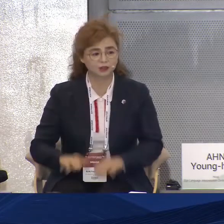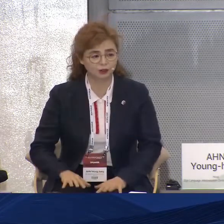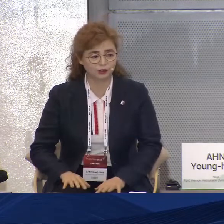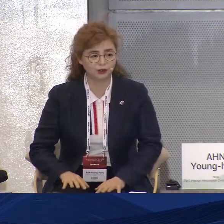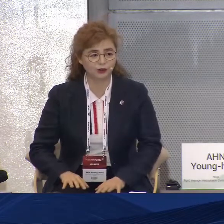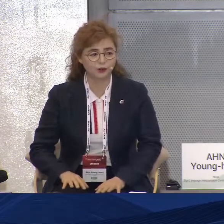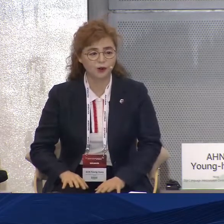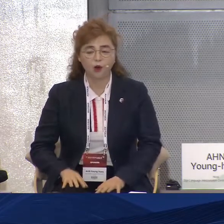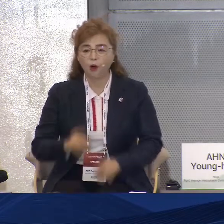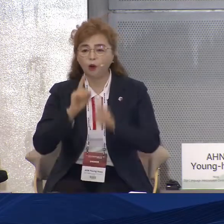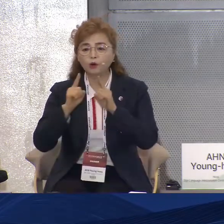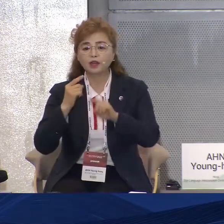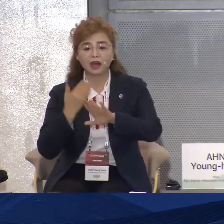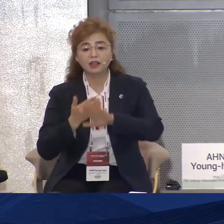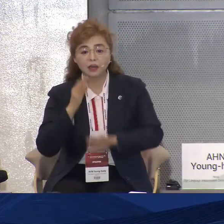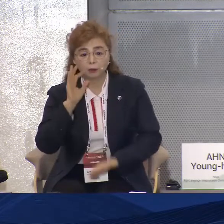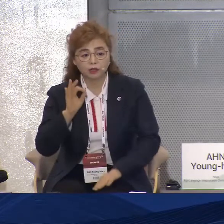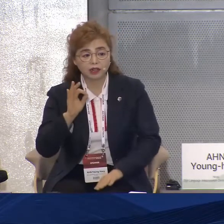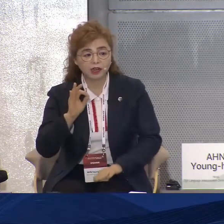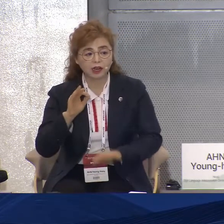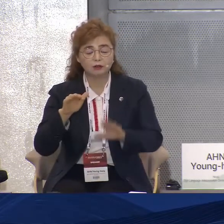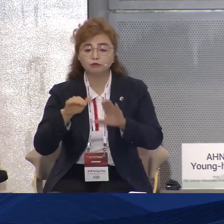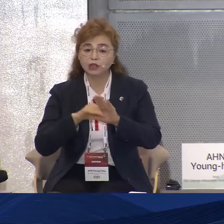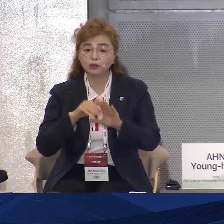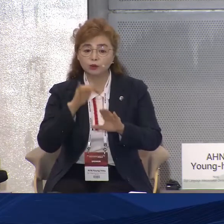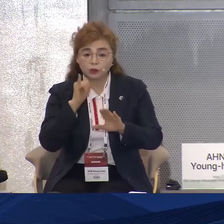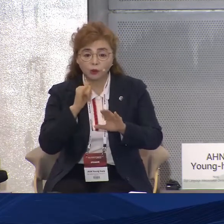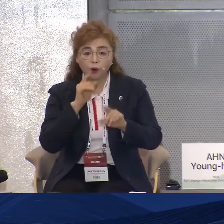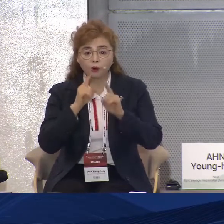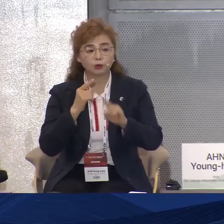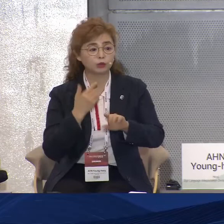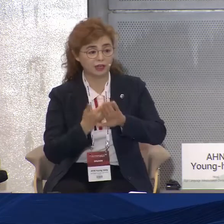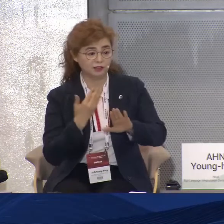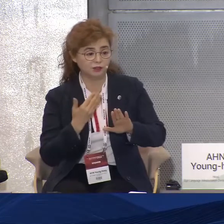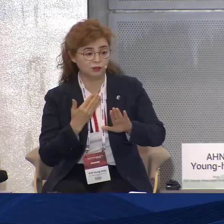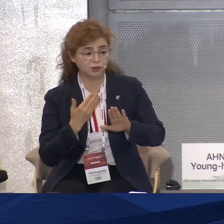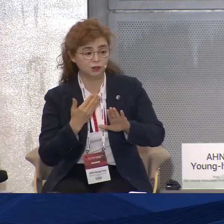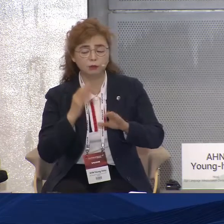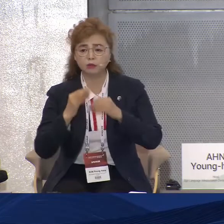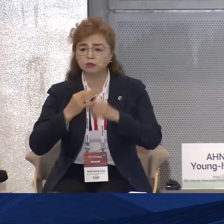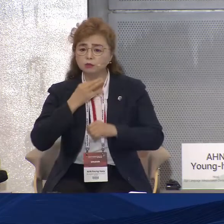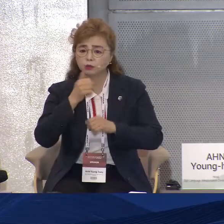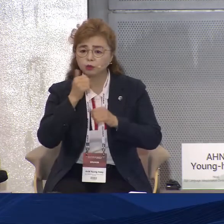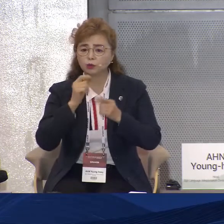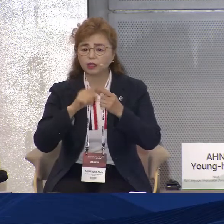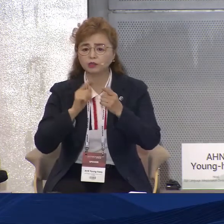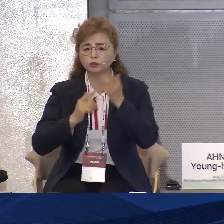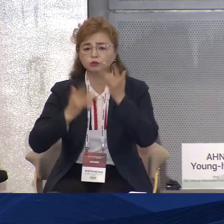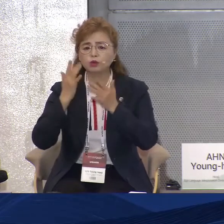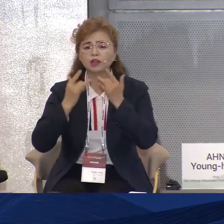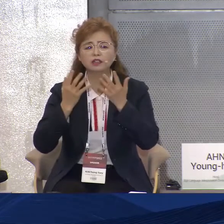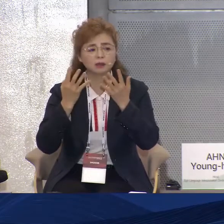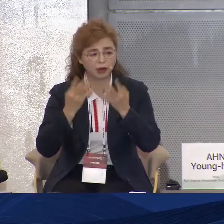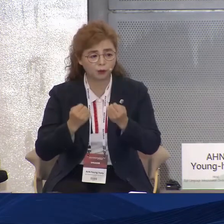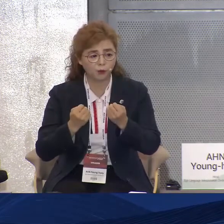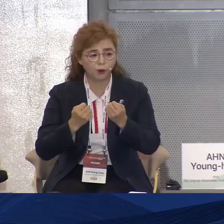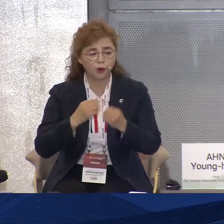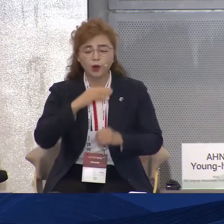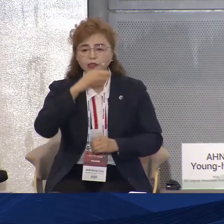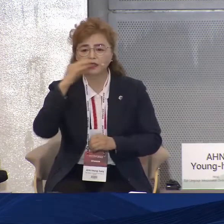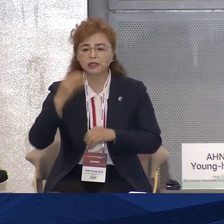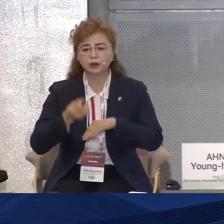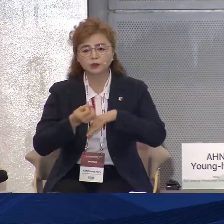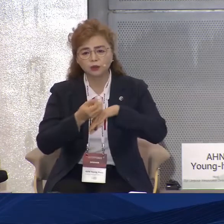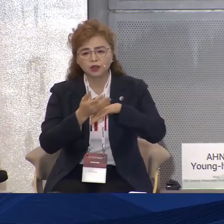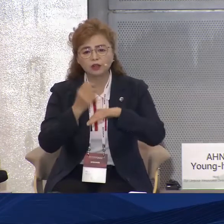시원치 않다는 거죠. 언어가 다르다 보니까 문화도 있고 언어도 다르죠. 그 보면은 음성 통역에 대해서는 누락하는 게